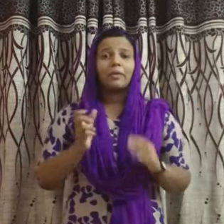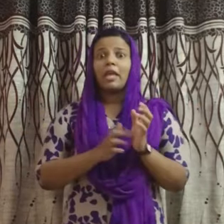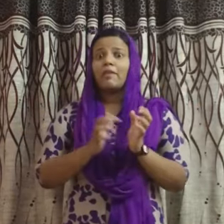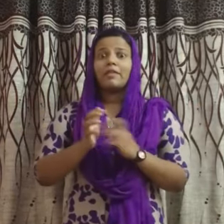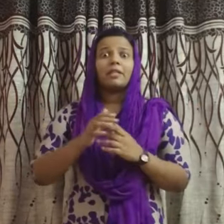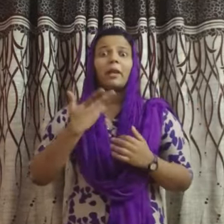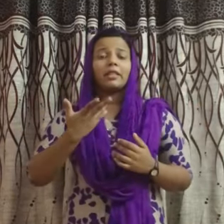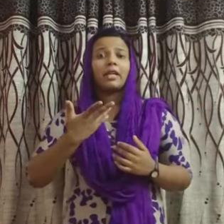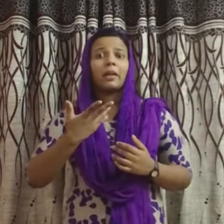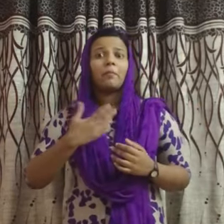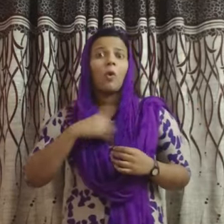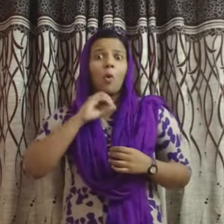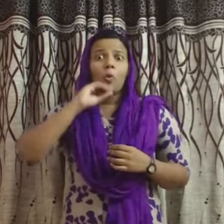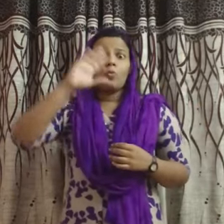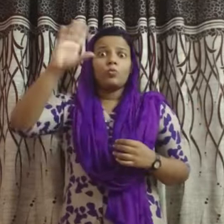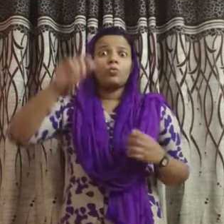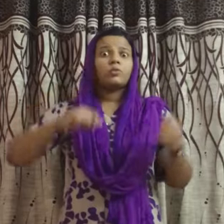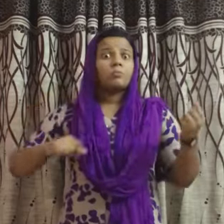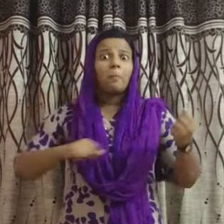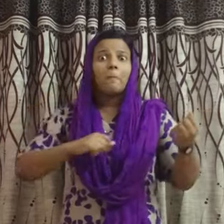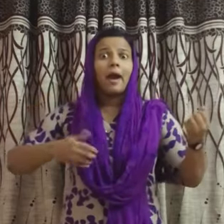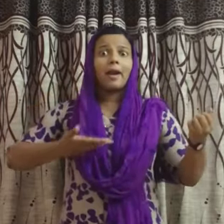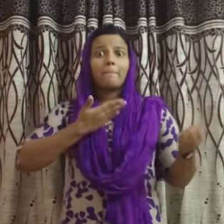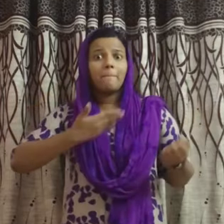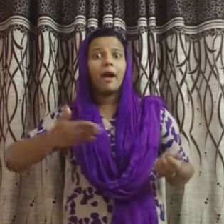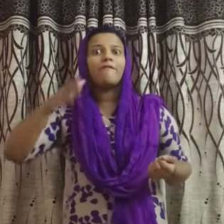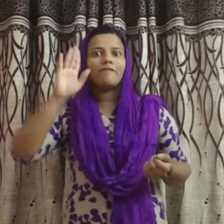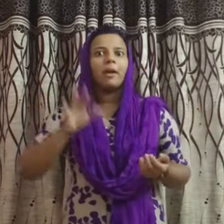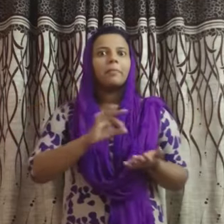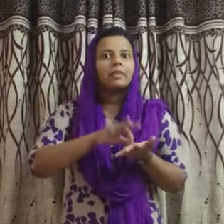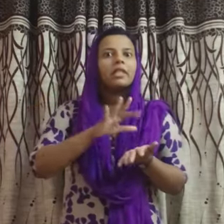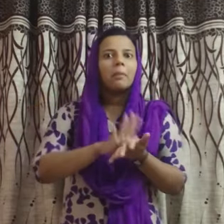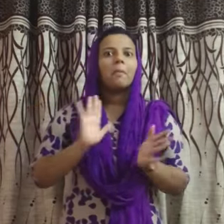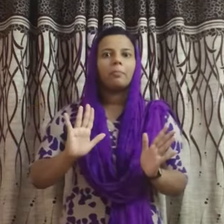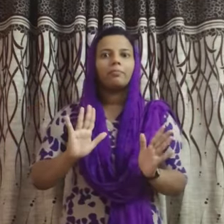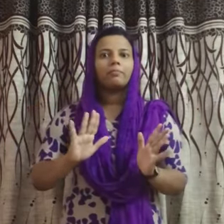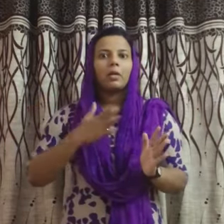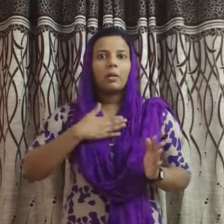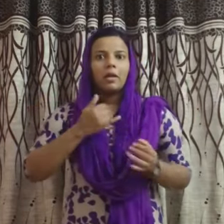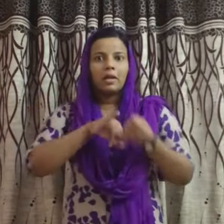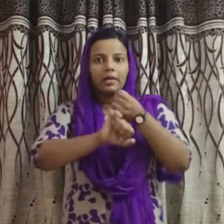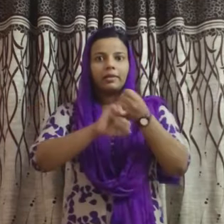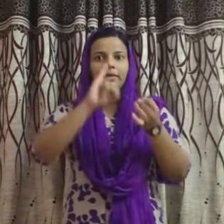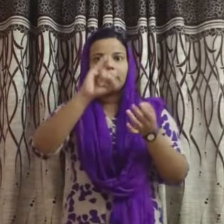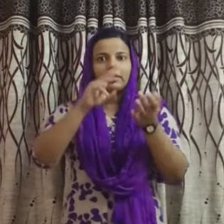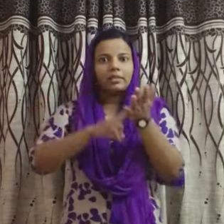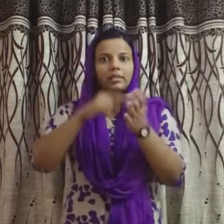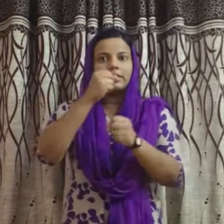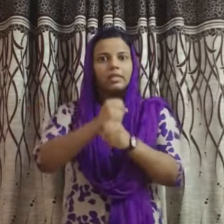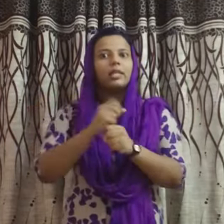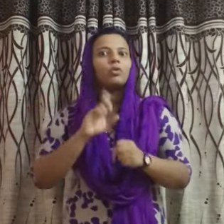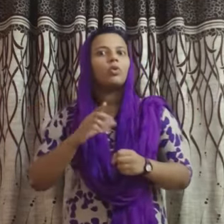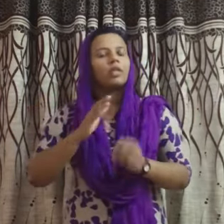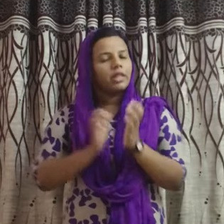കാഹളമൂതുവീൻ. അമീൻ. ഇത് ഇസ്രായേലിനൊരു ചട്ടവും യാക്കോബിൻ ദൈവത്തിന് ഒരു പ്രമാണവുമാണ്. ഇത് കർത്താവിൻ്റെ ഒരു നിയമമാണ്. ഈ പ്രവാദി കർത്താവിനെ ആരാധിക്കുക,